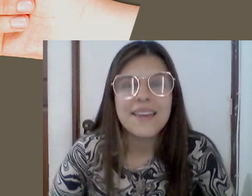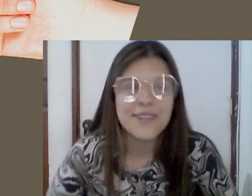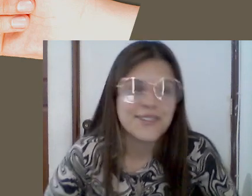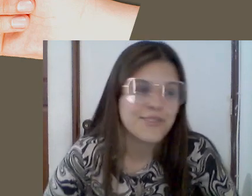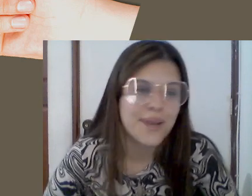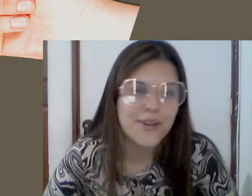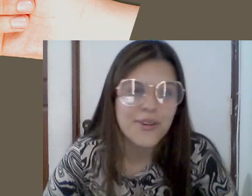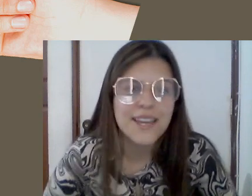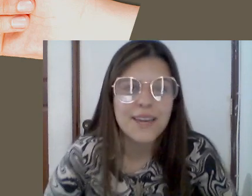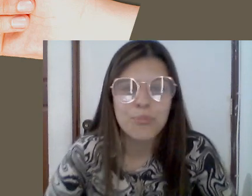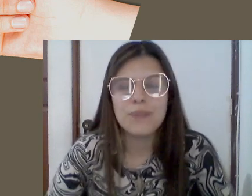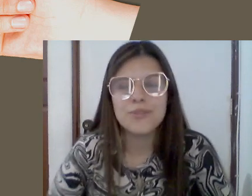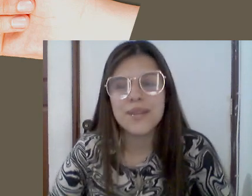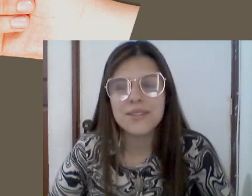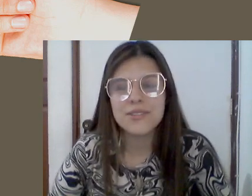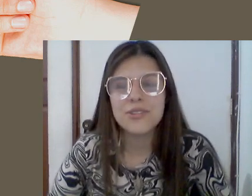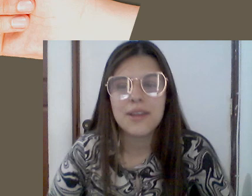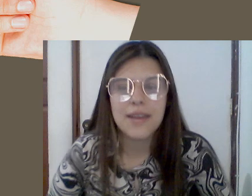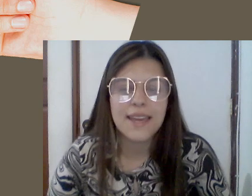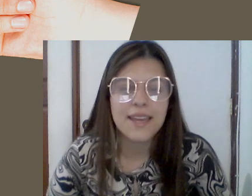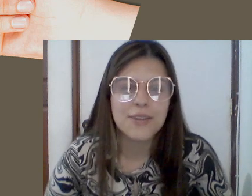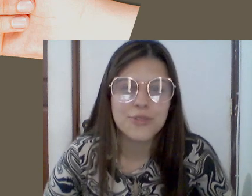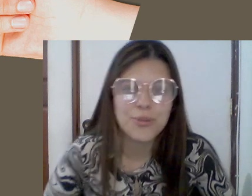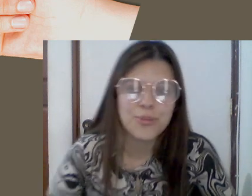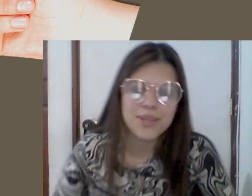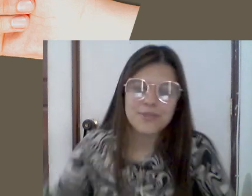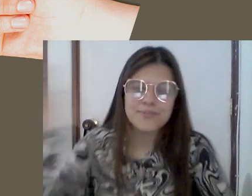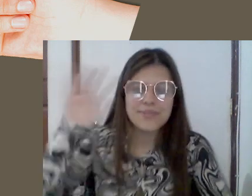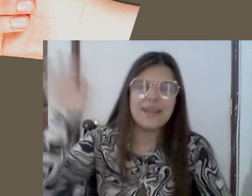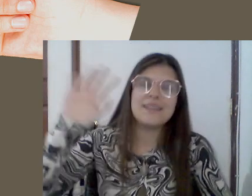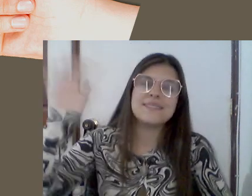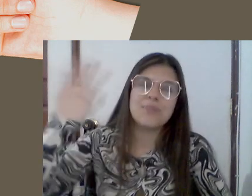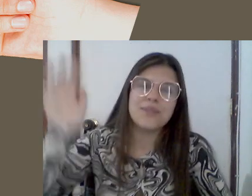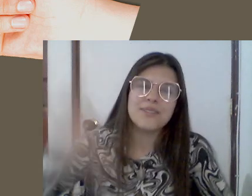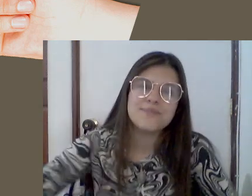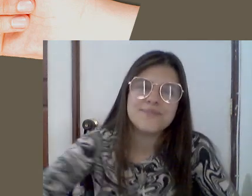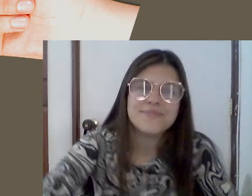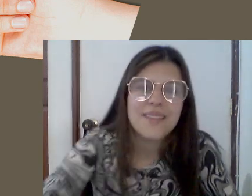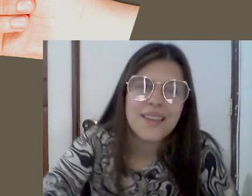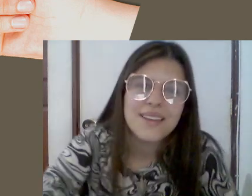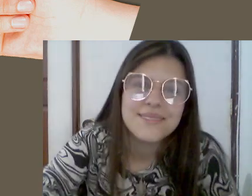y bueno, espero que podamos vernos en otro momento. Hasta pronto.